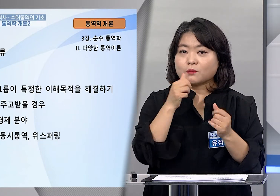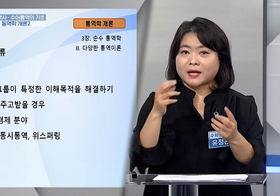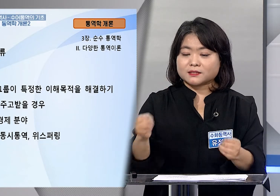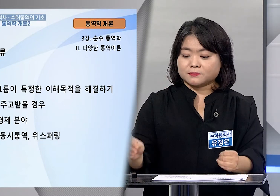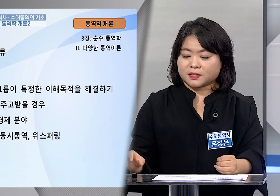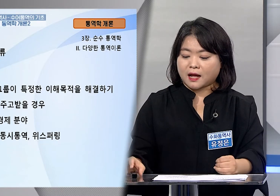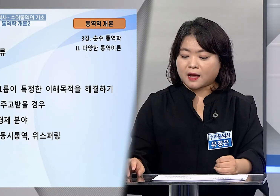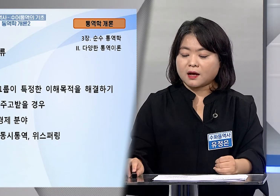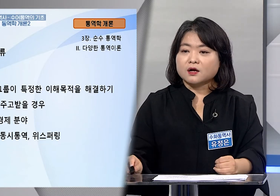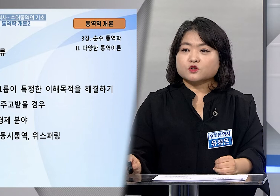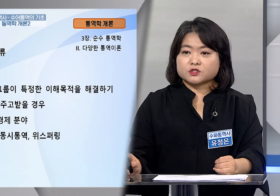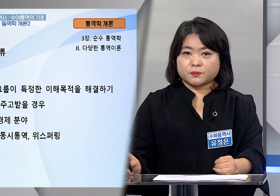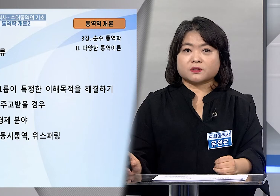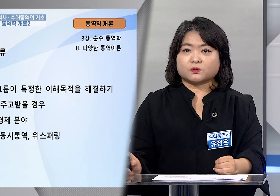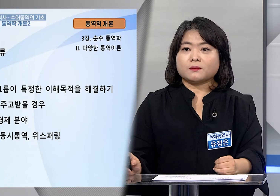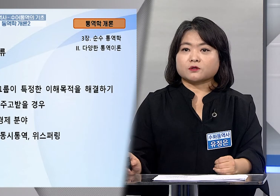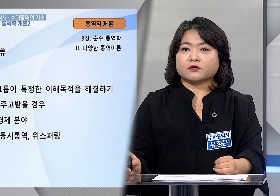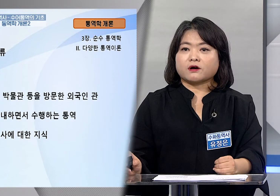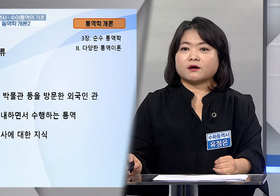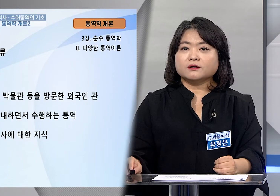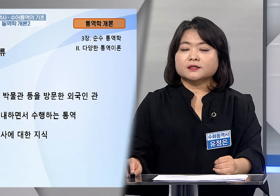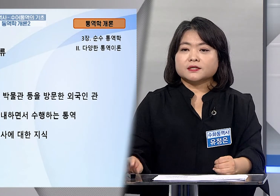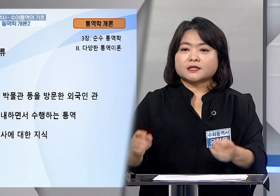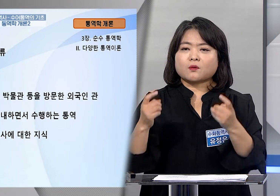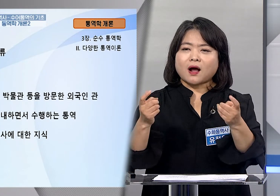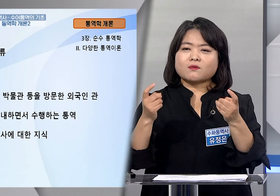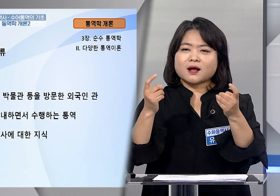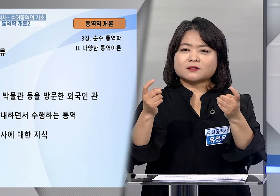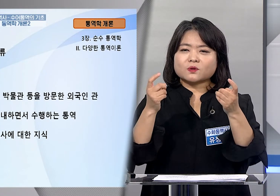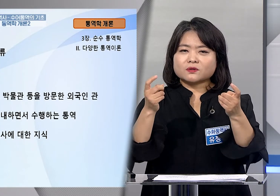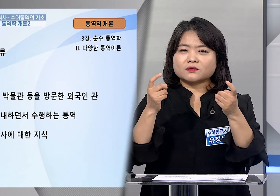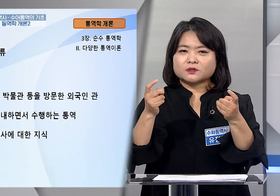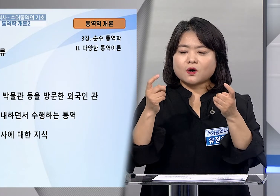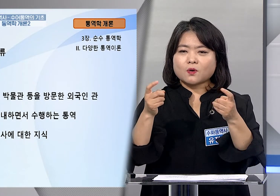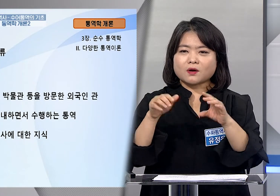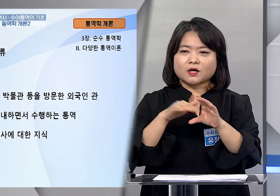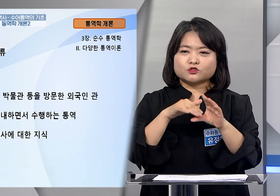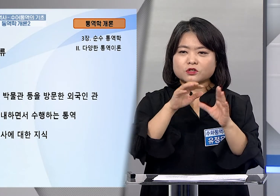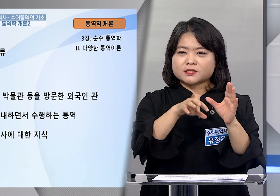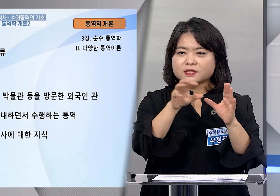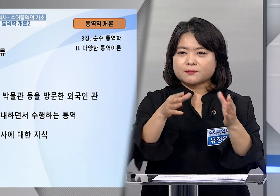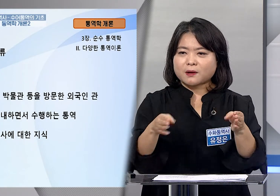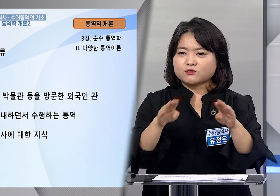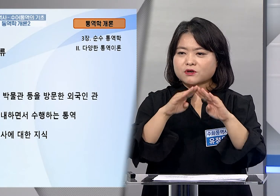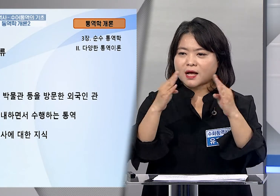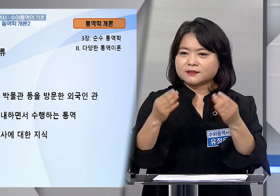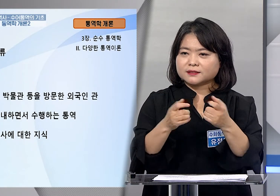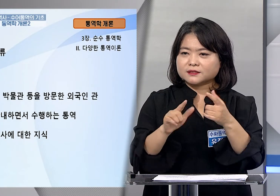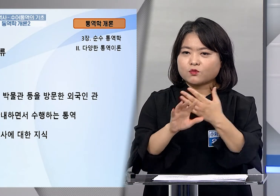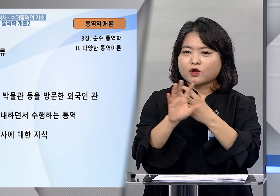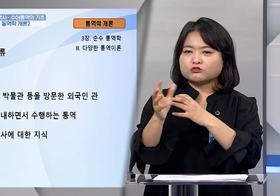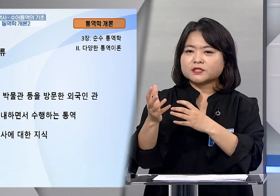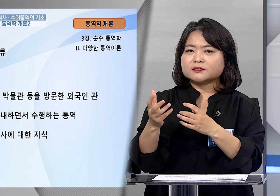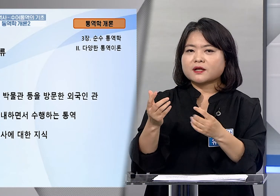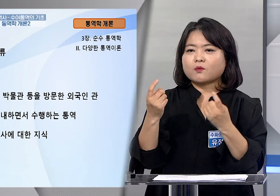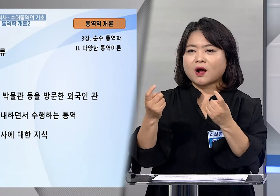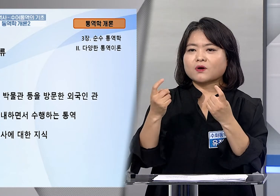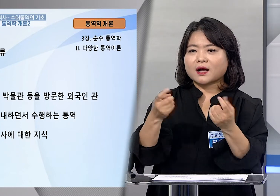많습니다. 휴스퍼링도 많고요. 자, 관광 통역은요. 관광 유적지, 박물관 등 외국인들의 관광